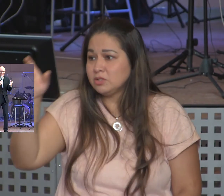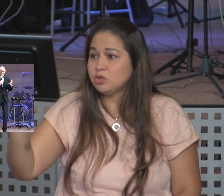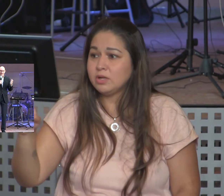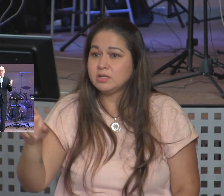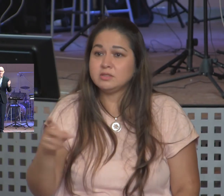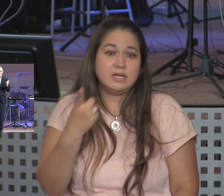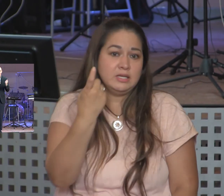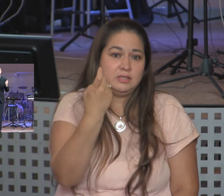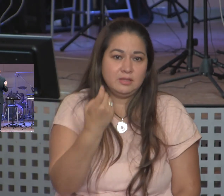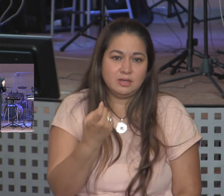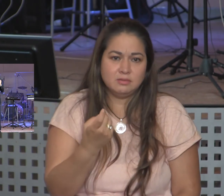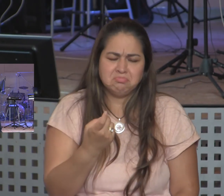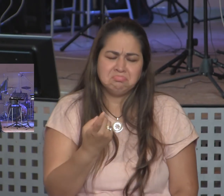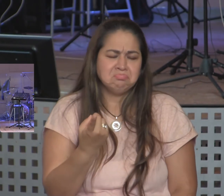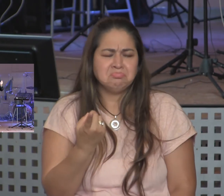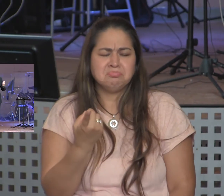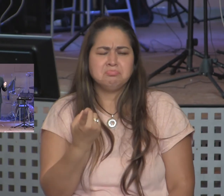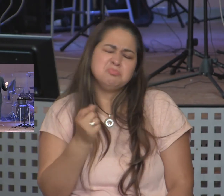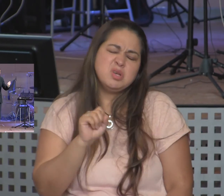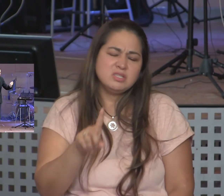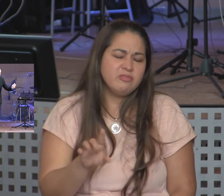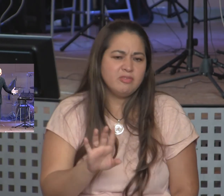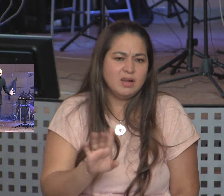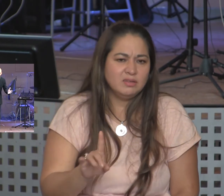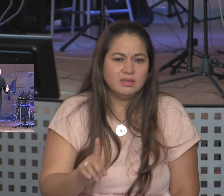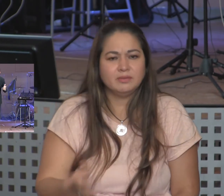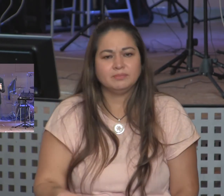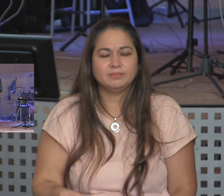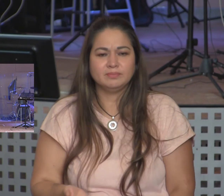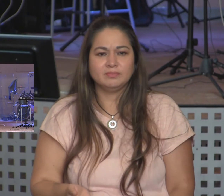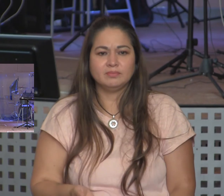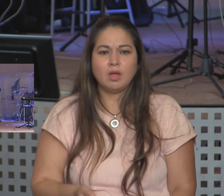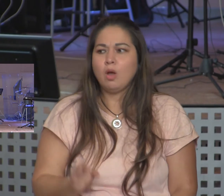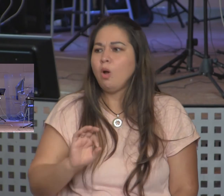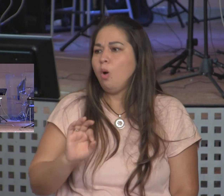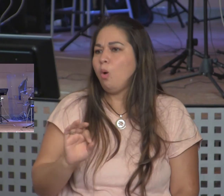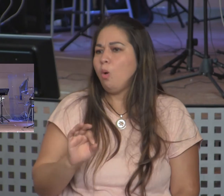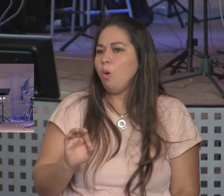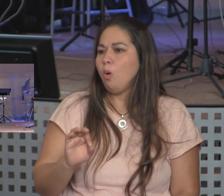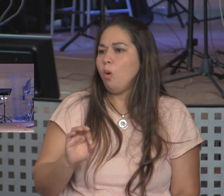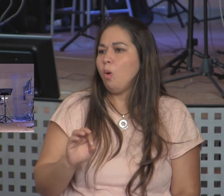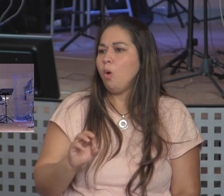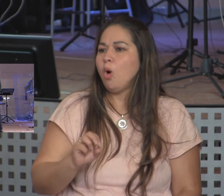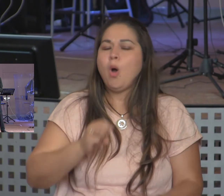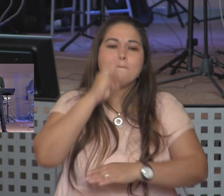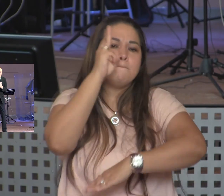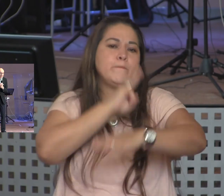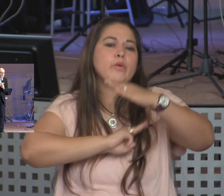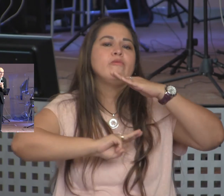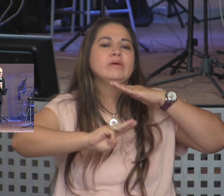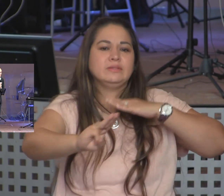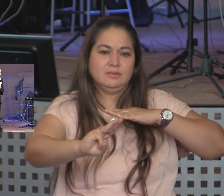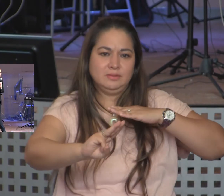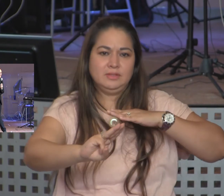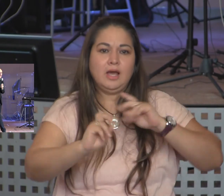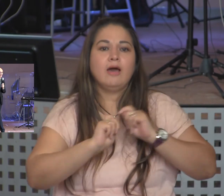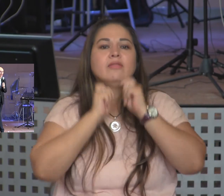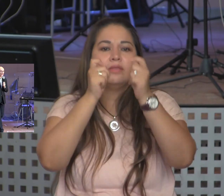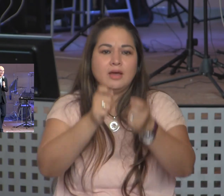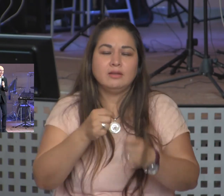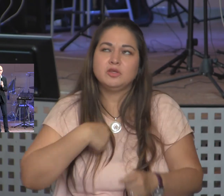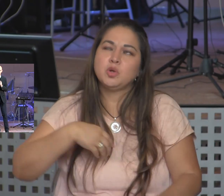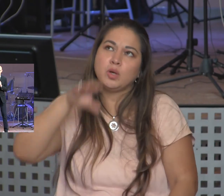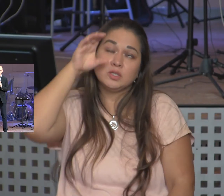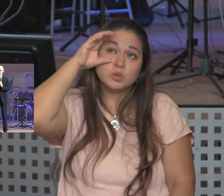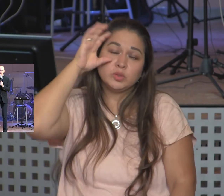mal. No es ni siquiera oír una profecía, no es ni siquiera oír una predicación. No, lo que yo necesito es oír la voz